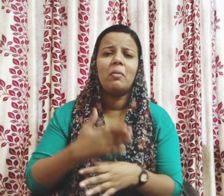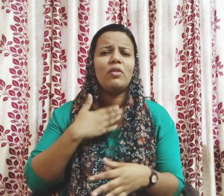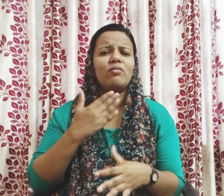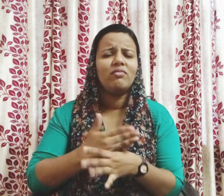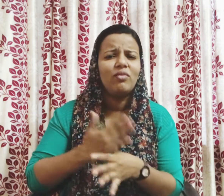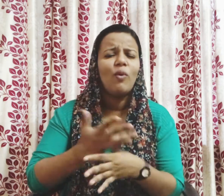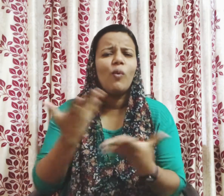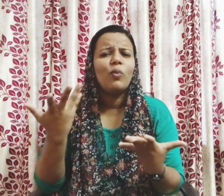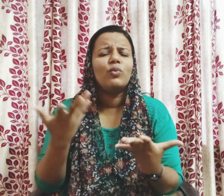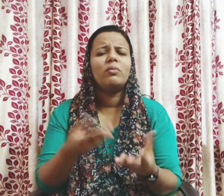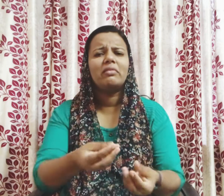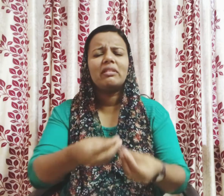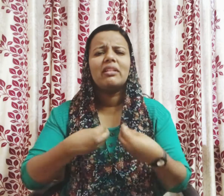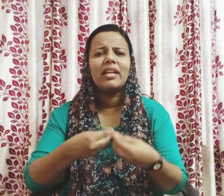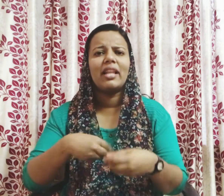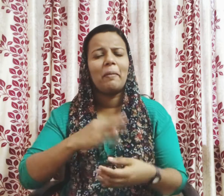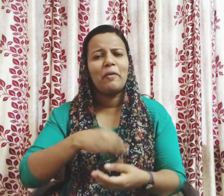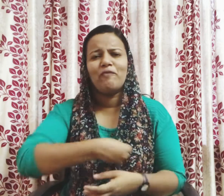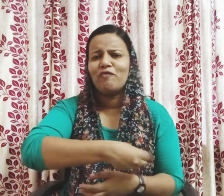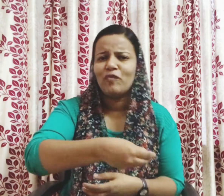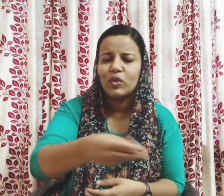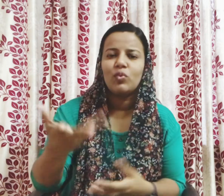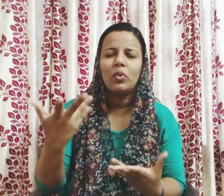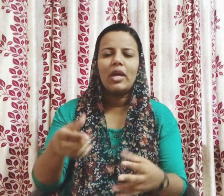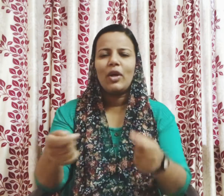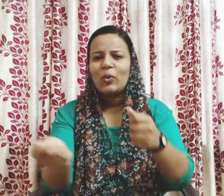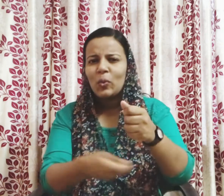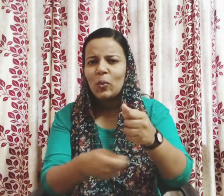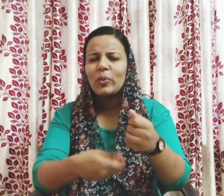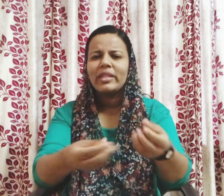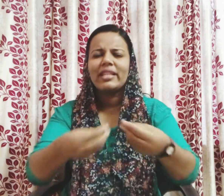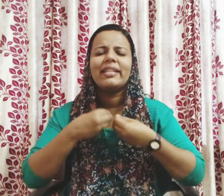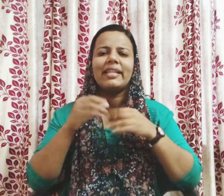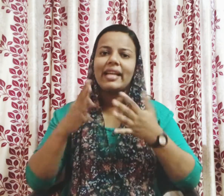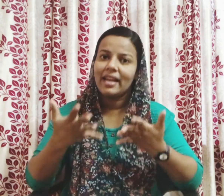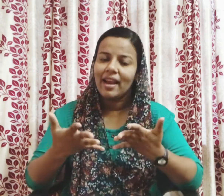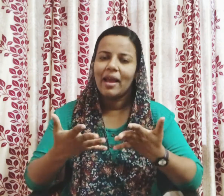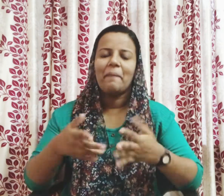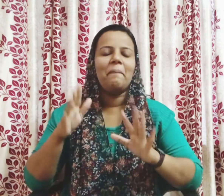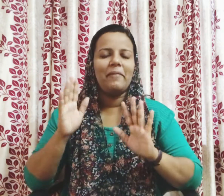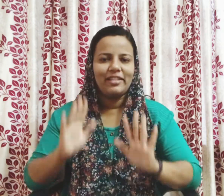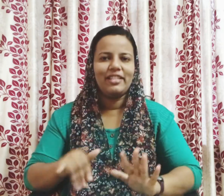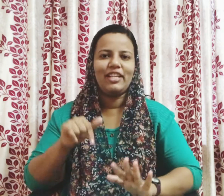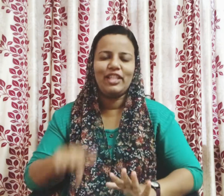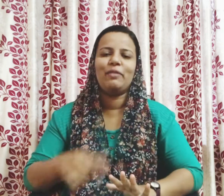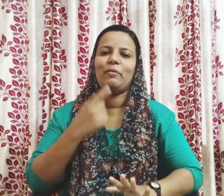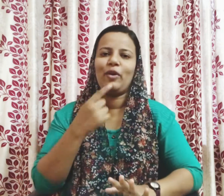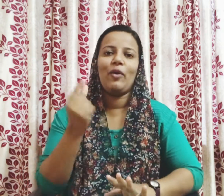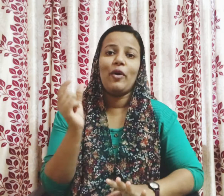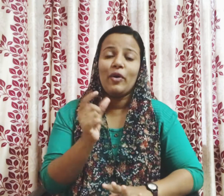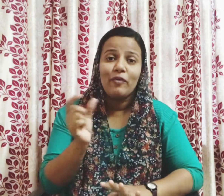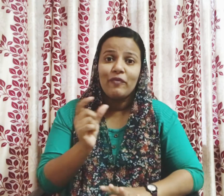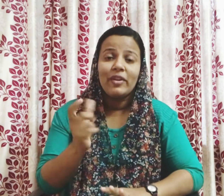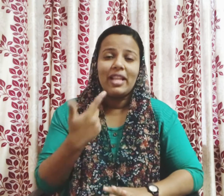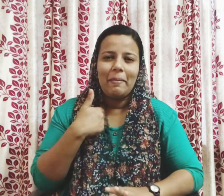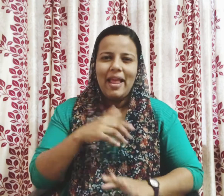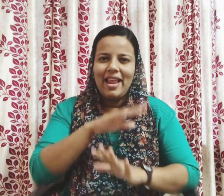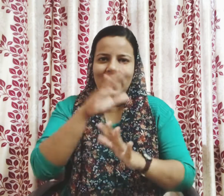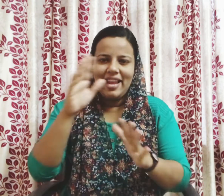കിട്ടിക്കാണത്തില്ല, അധ്വാനിച്ചതിനൊത്ത കൊയ്ത്ത് നമുക്ക് കിട്ടിക്കാണത്തില്ല. എന്നാൽ ഇന്ന് കർത്താവ് പറയുന്നു, നിങ്ങൾ പ്രയോജനകരമായി ആമേൻ